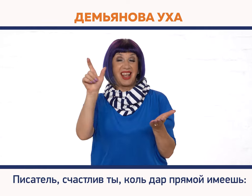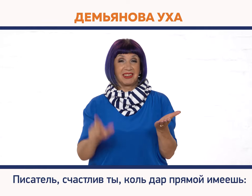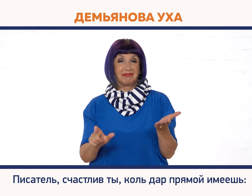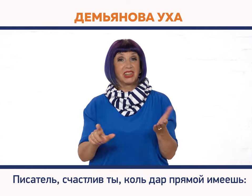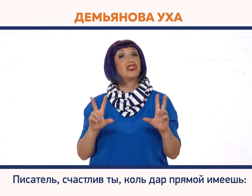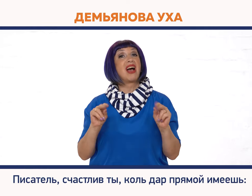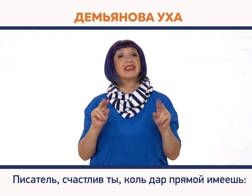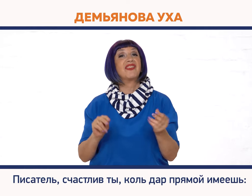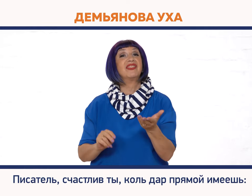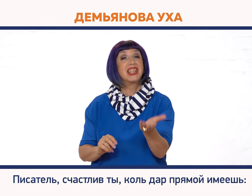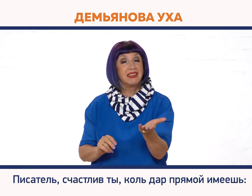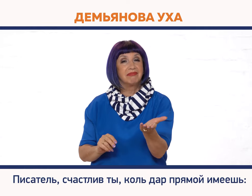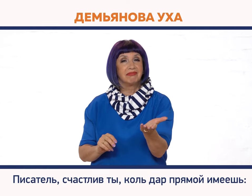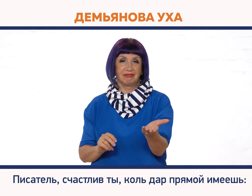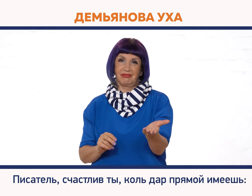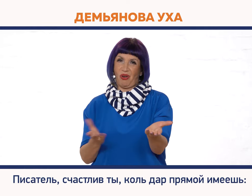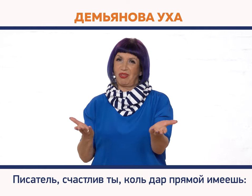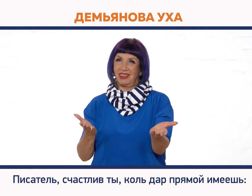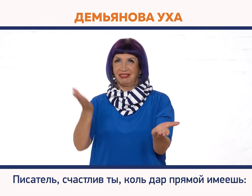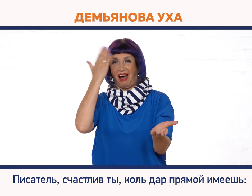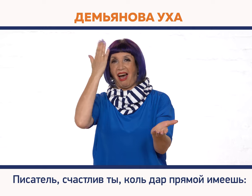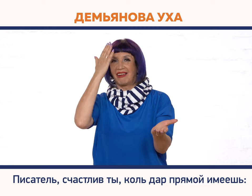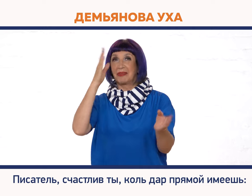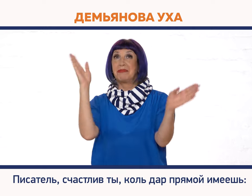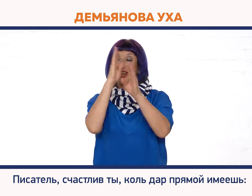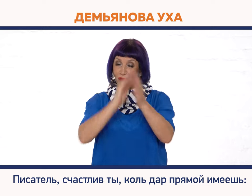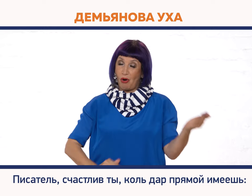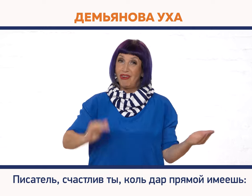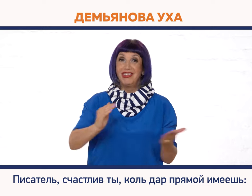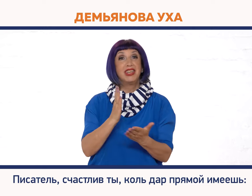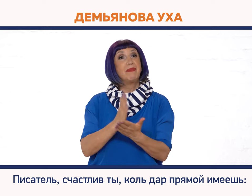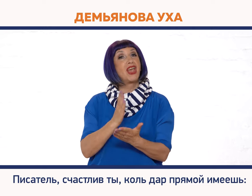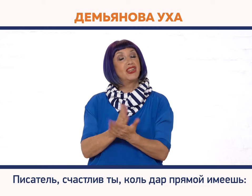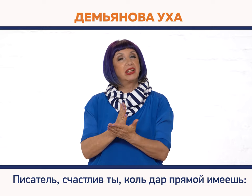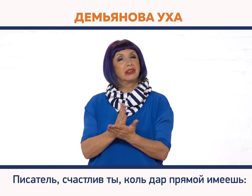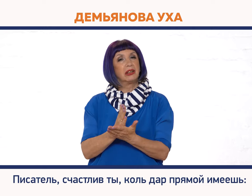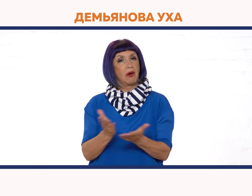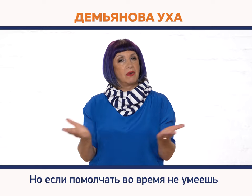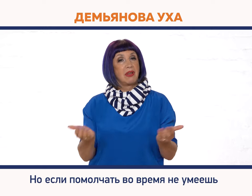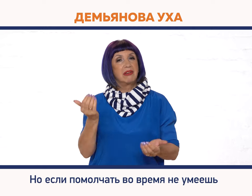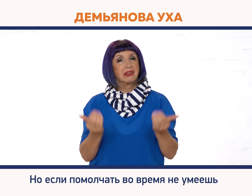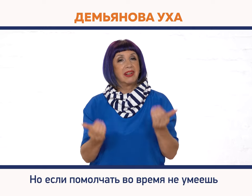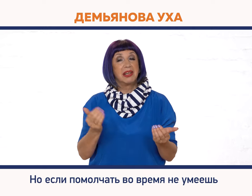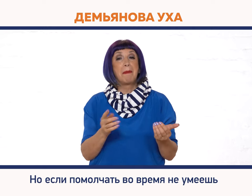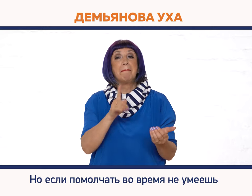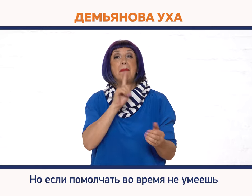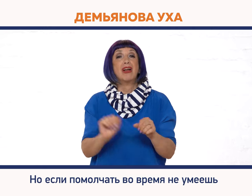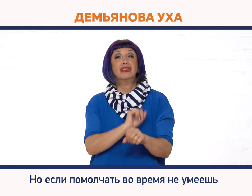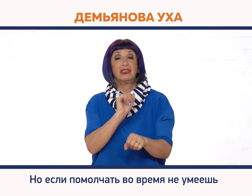Писатель, счастлив ты, коль дар прямой имеешь. Но если